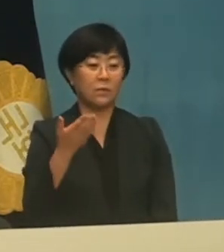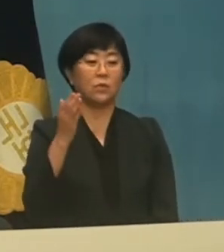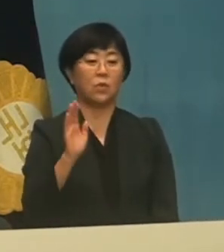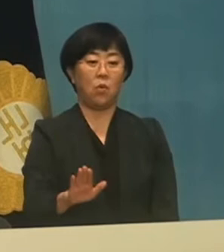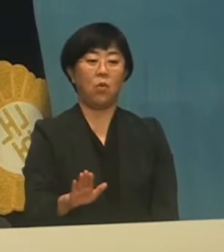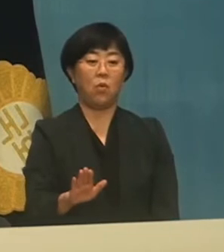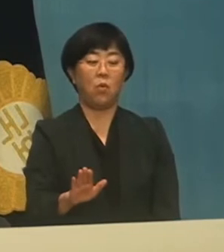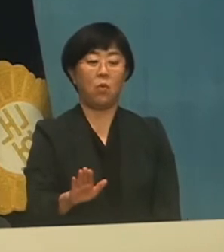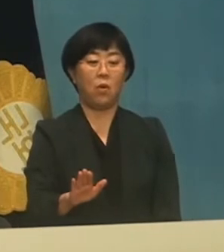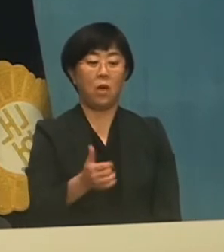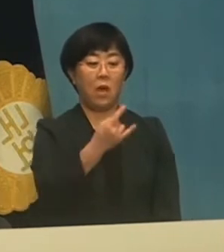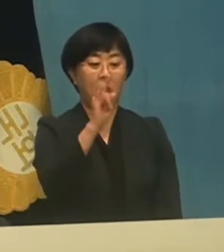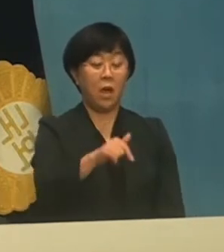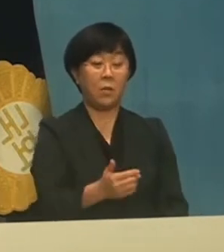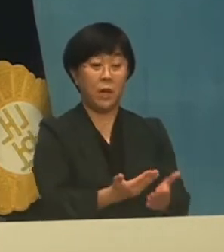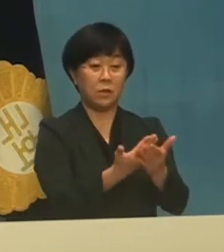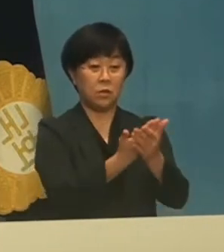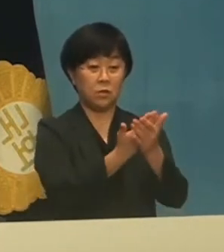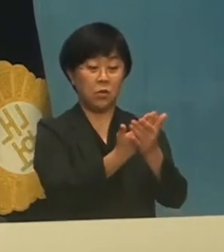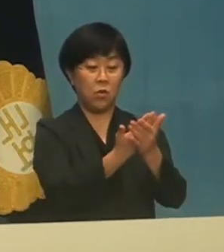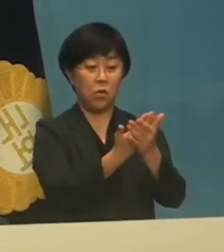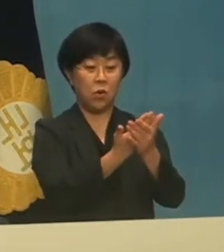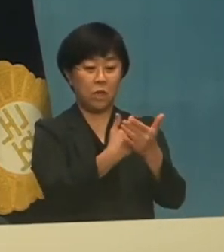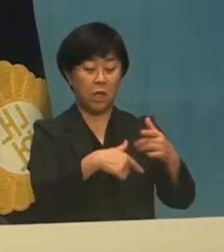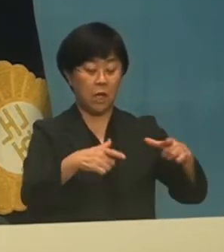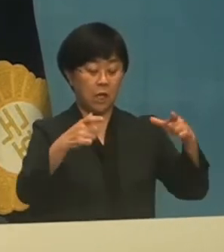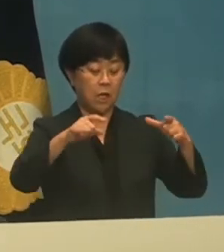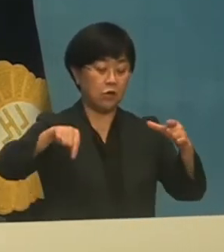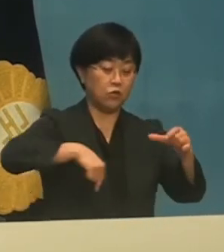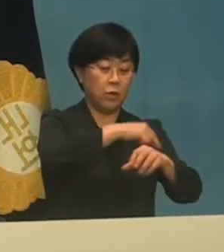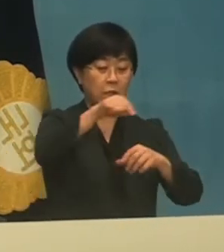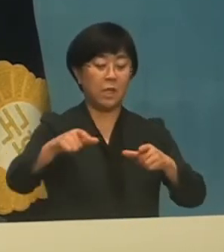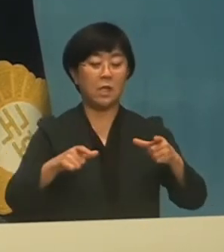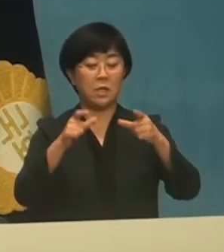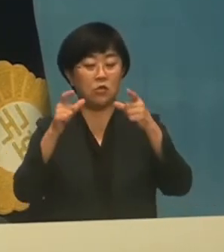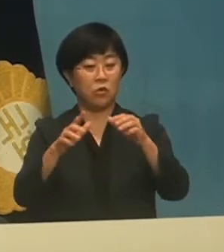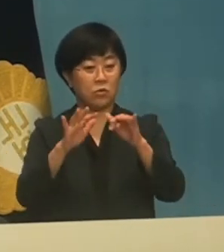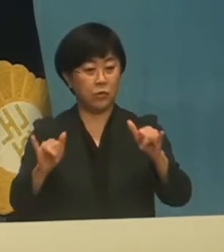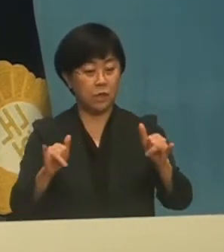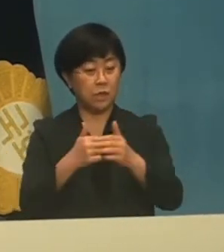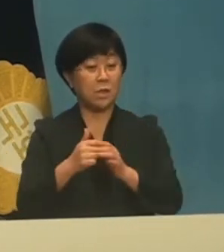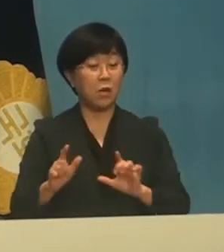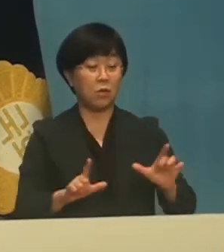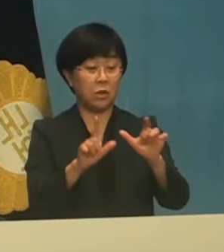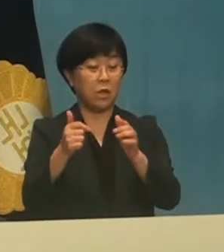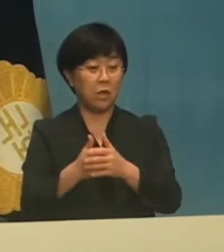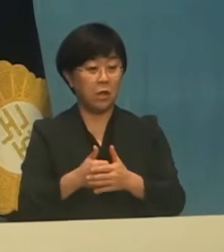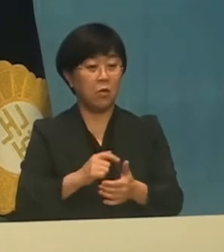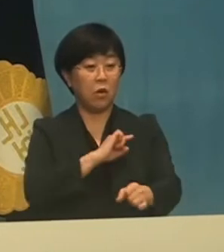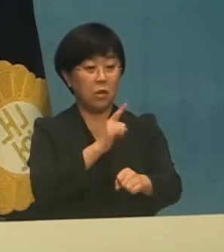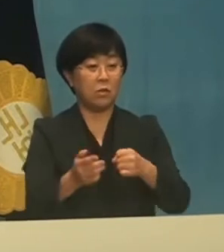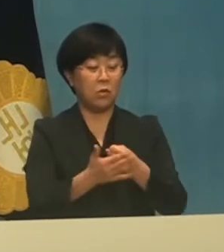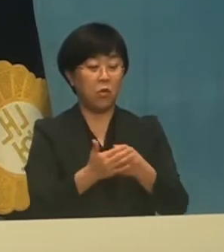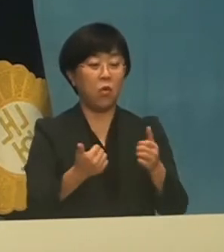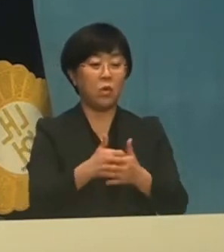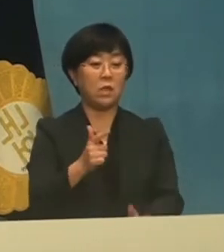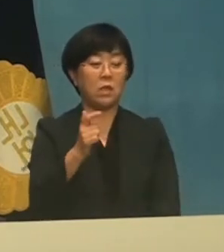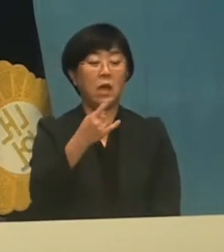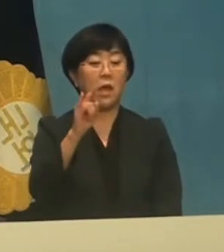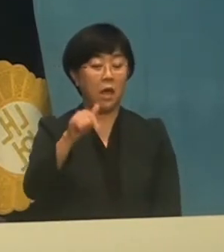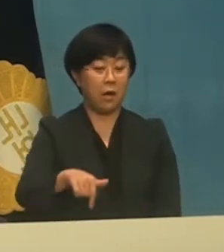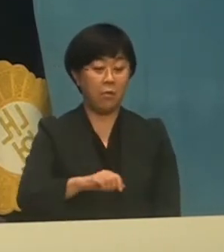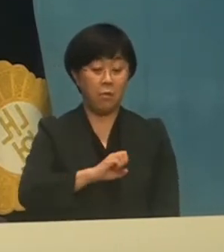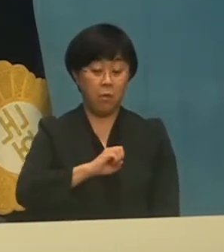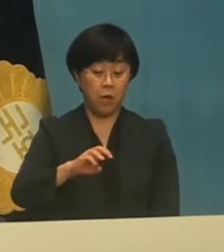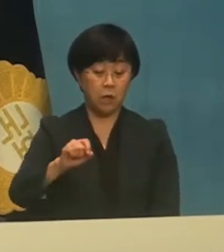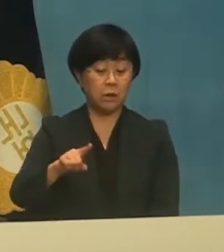핵발전소로 이미 측량할 수 없는 고통을 겪어온 지역 주민들에게 무슨 권리로 고준위 핵폐기물을 떠안고 살라고 강요할